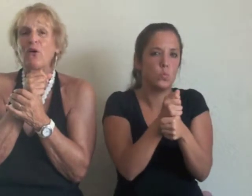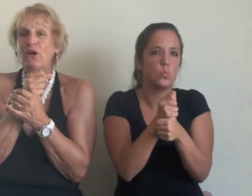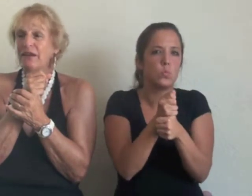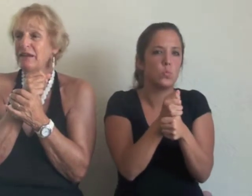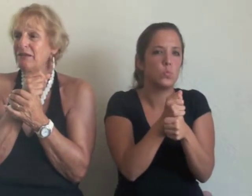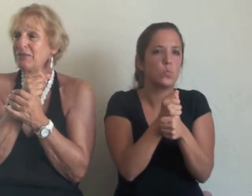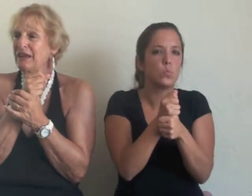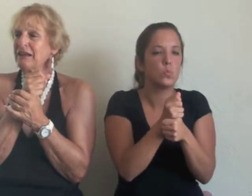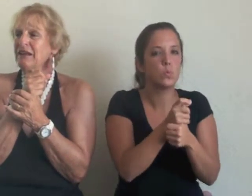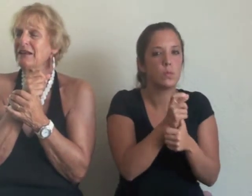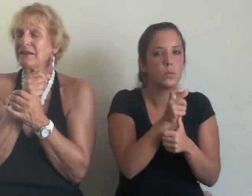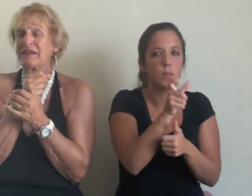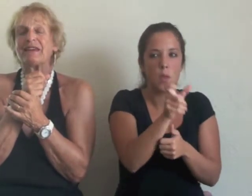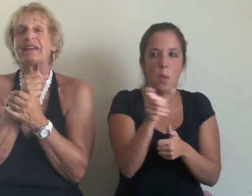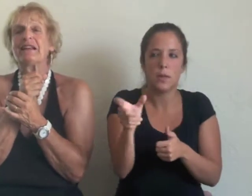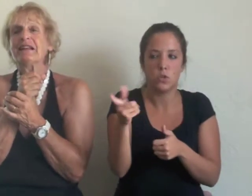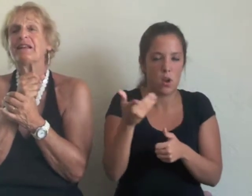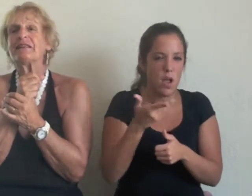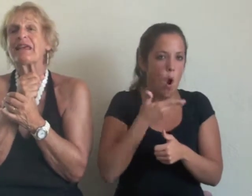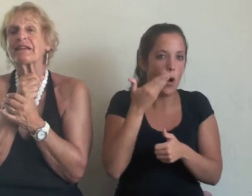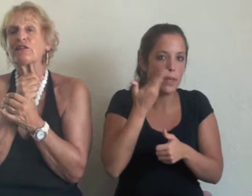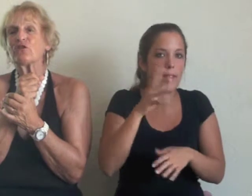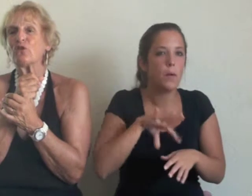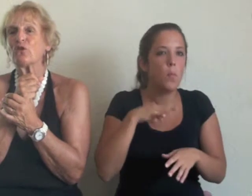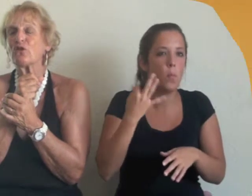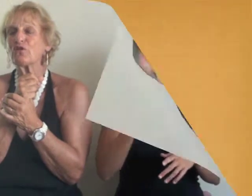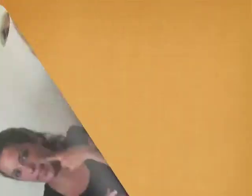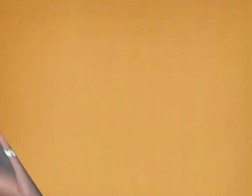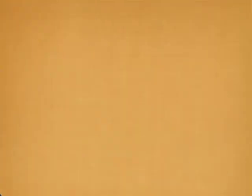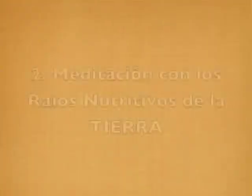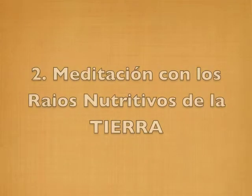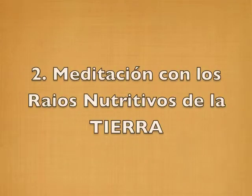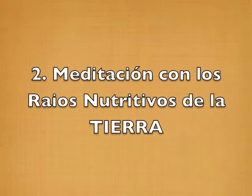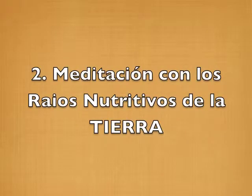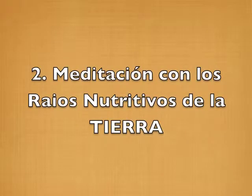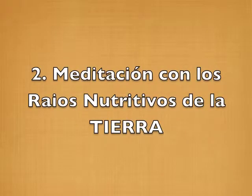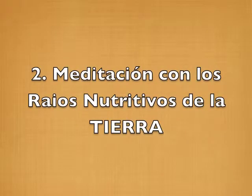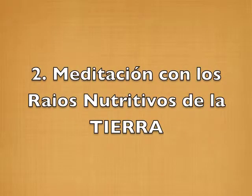que oyen bien, si quieren, cierran los ojos.